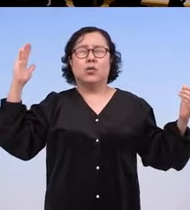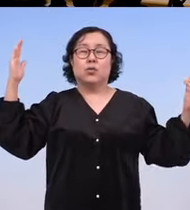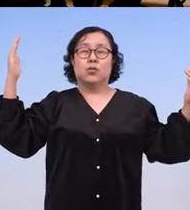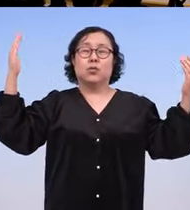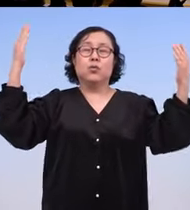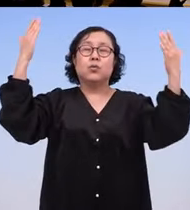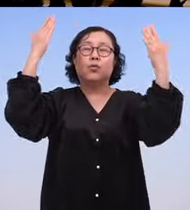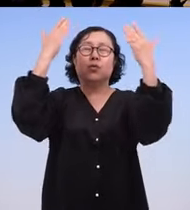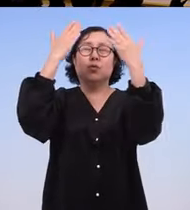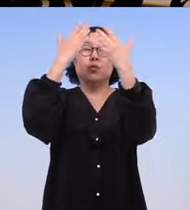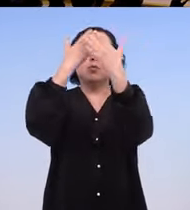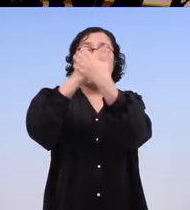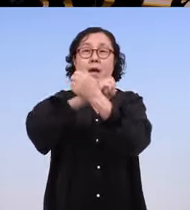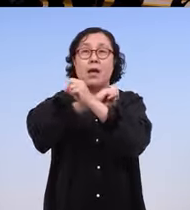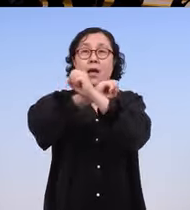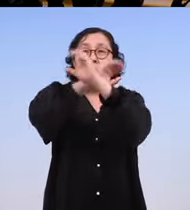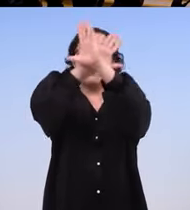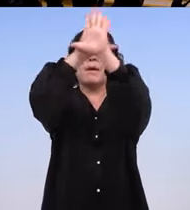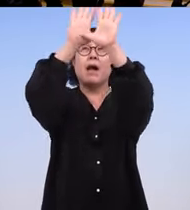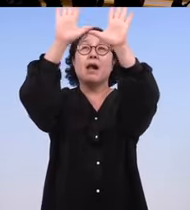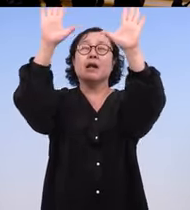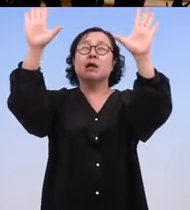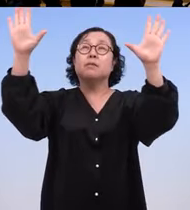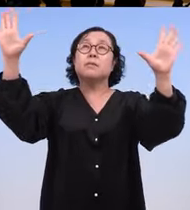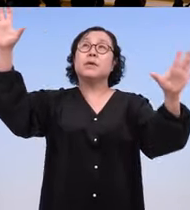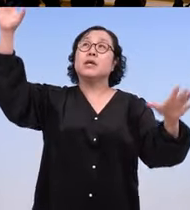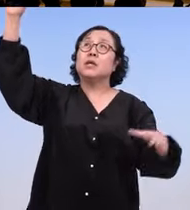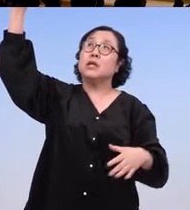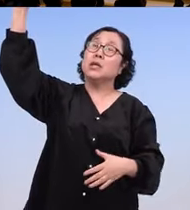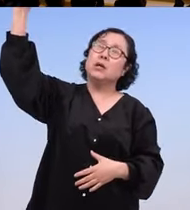어두움의 밝은 빛을 비춰주시고